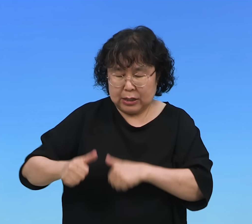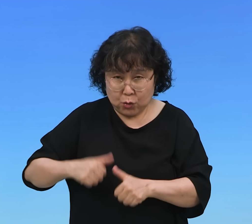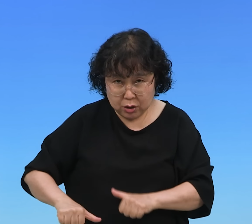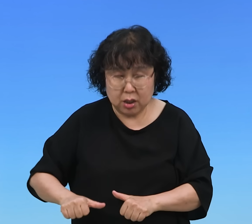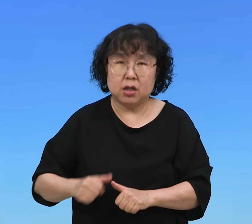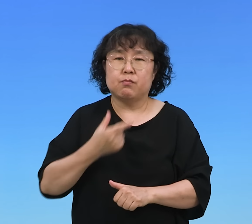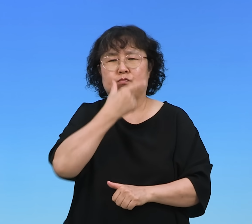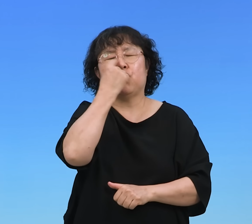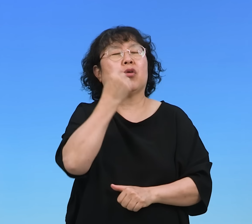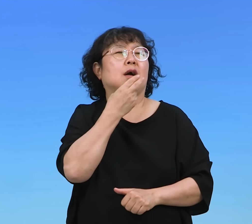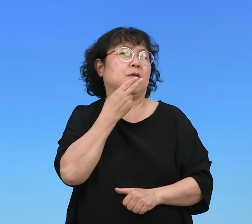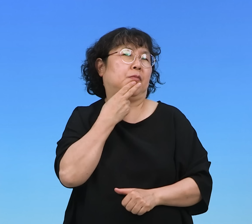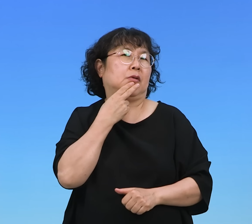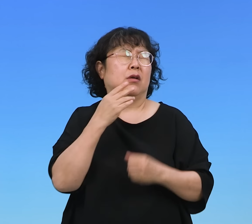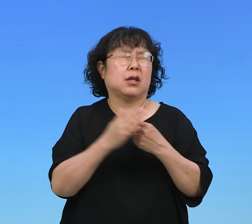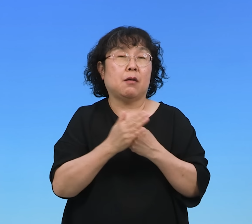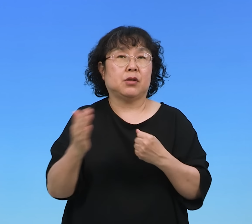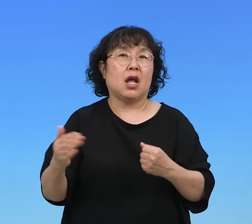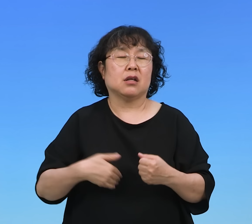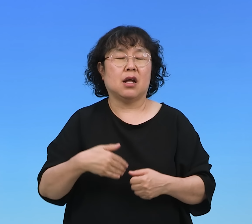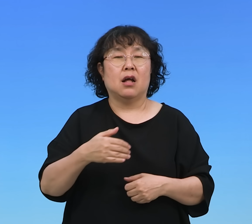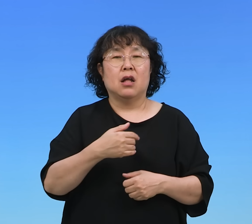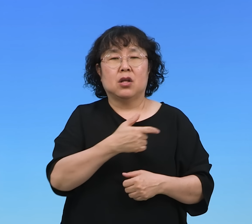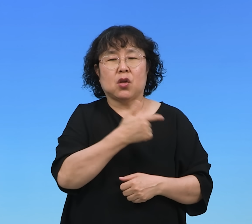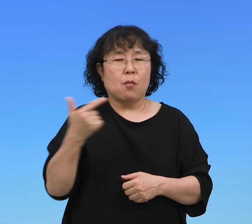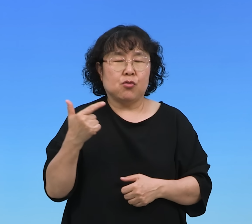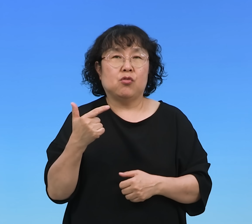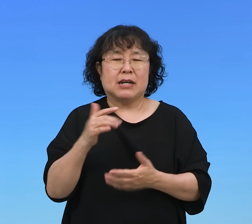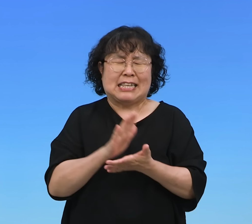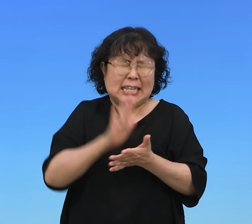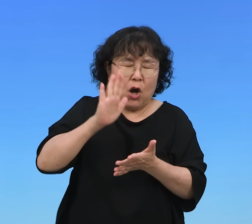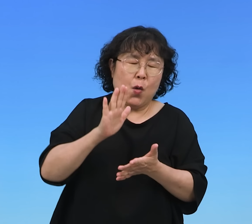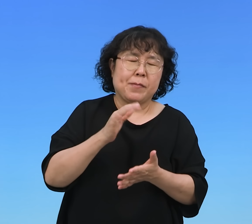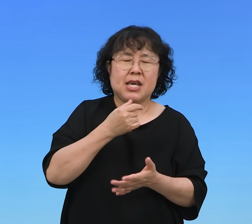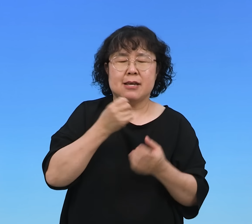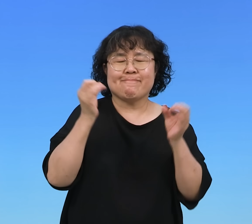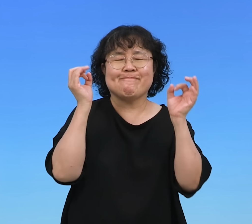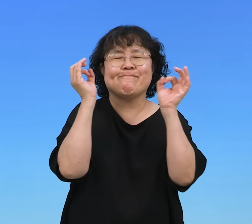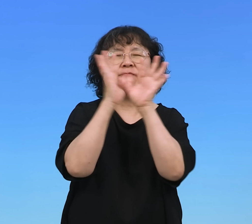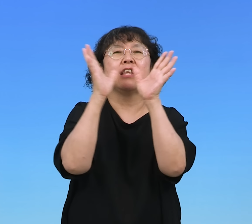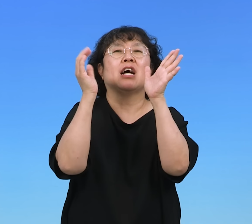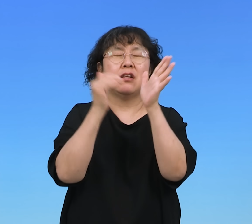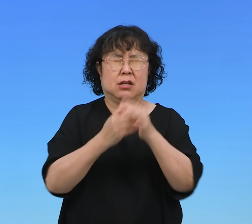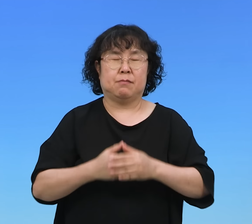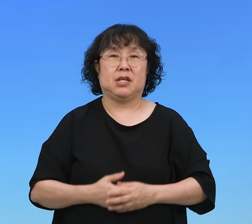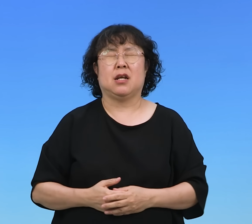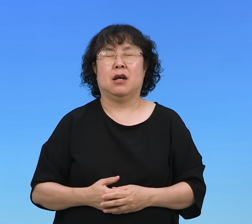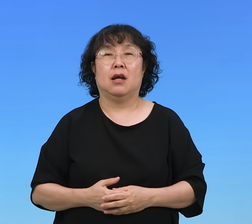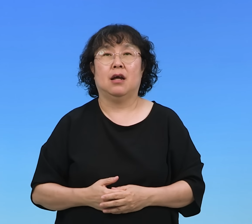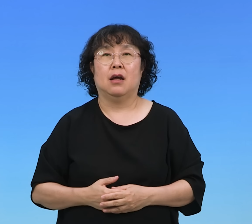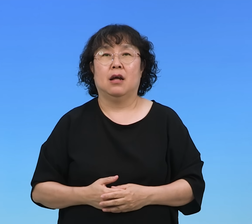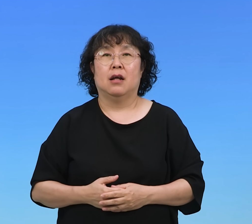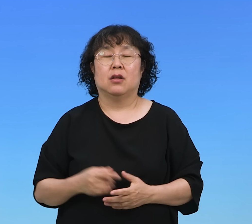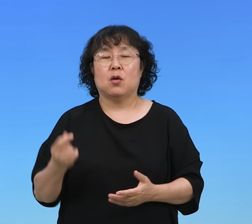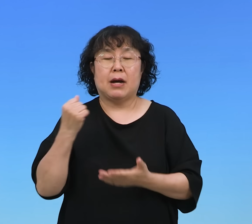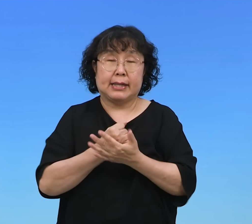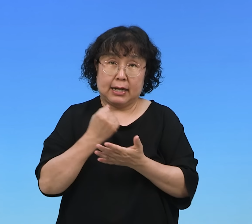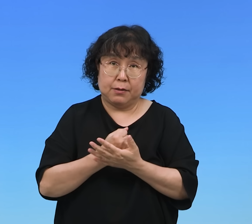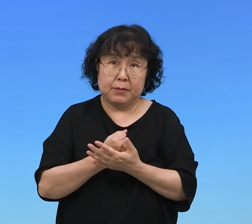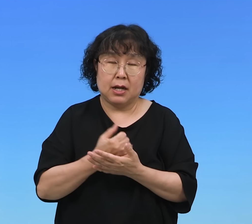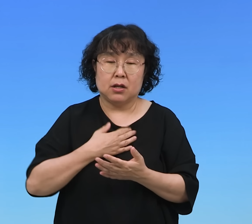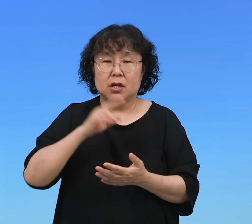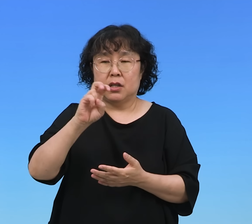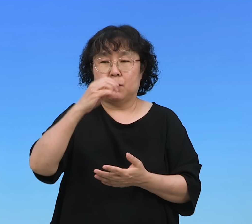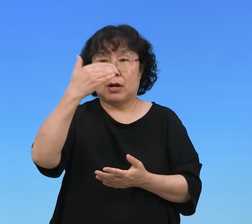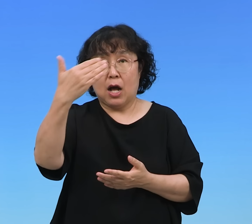저는 29 교회가 너무나 빨리 자리 잡아가는 거 진짜 감사합니다. 많은